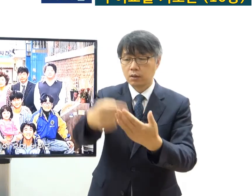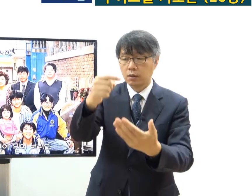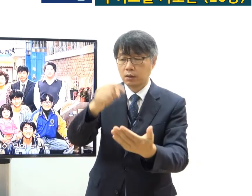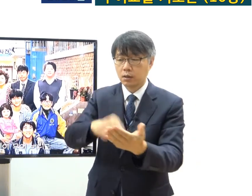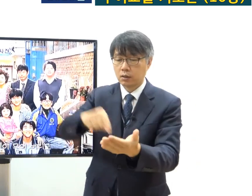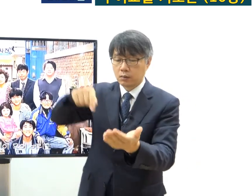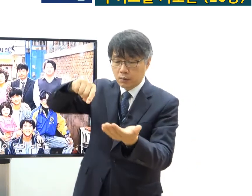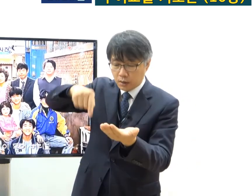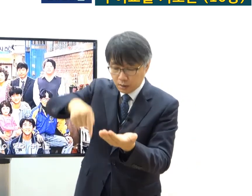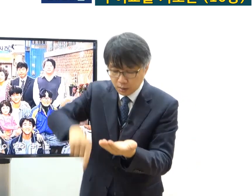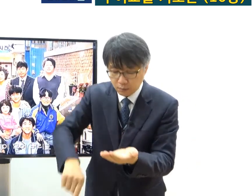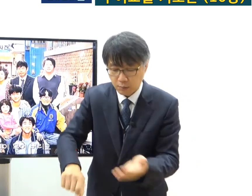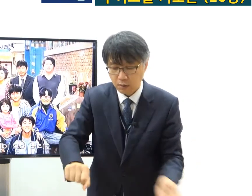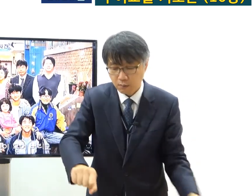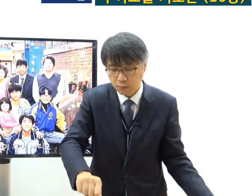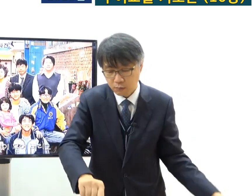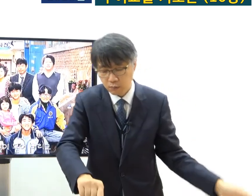그대 가슴에 깊이